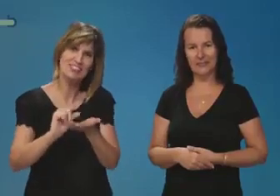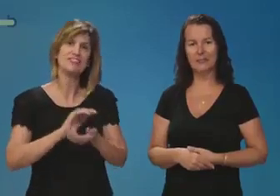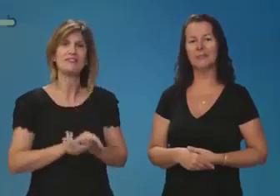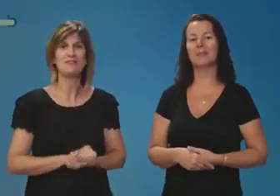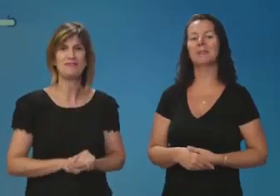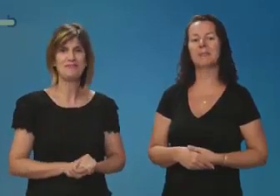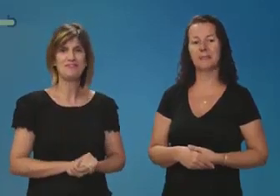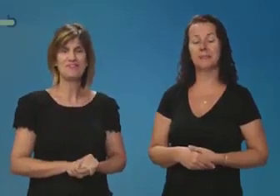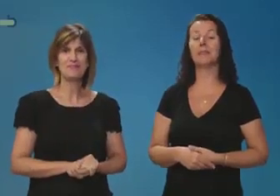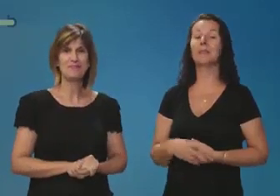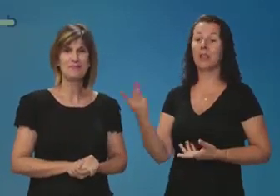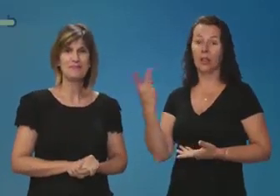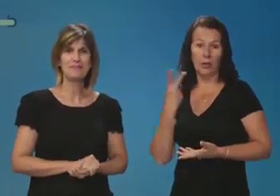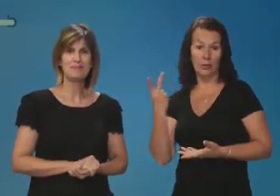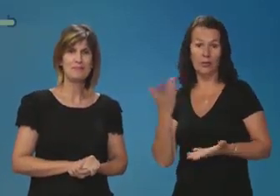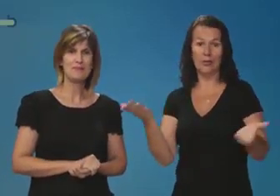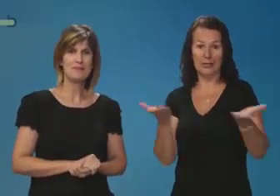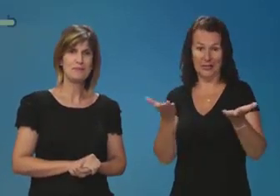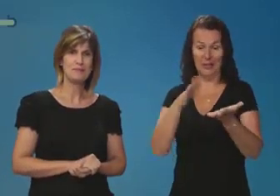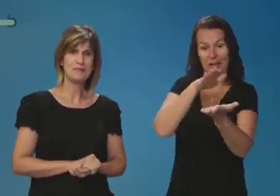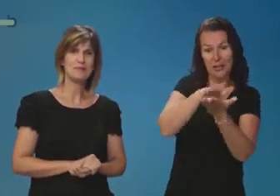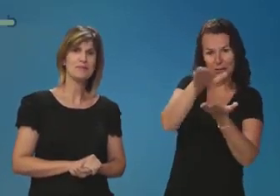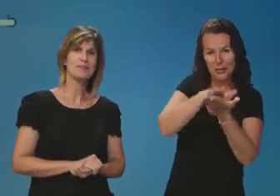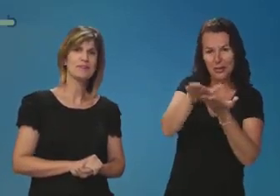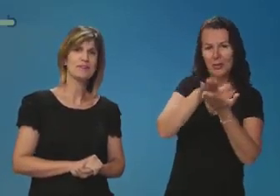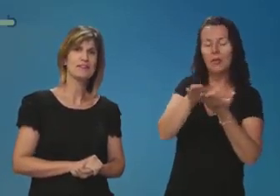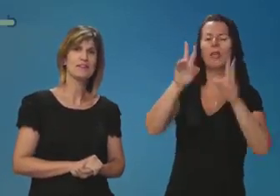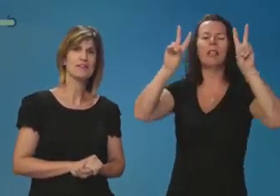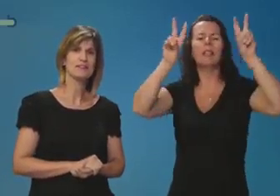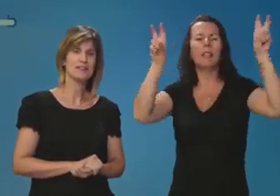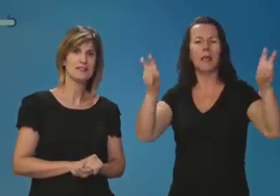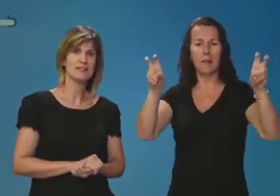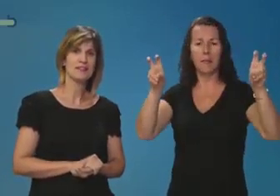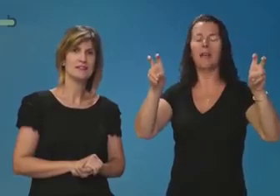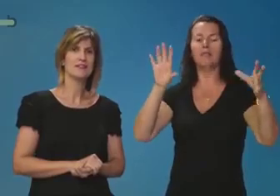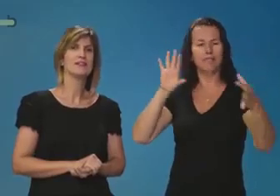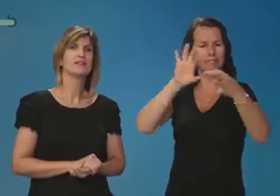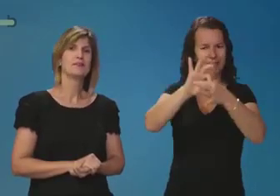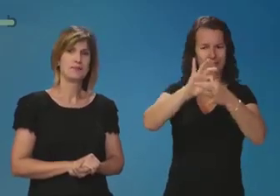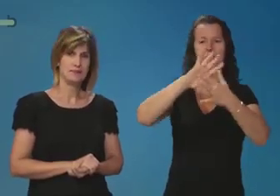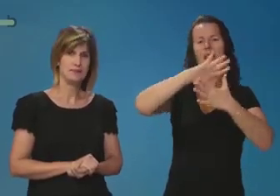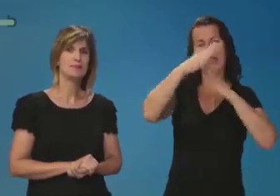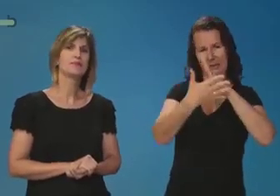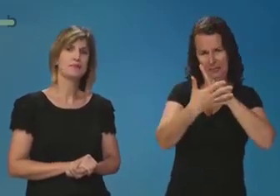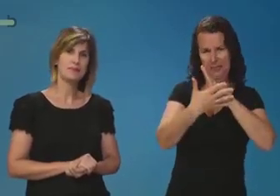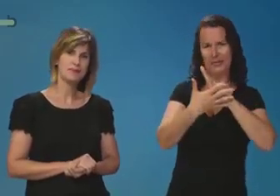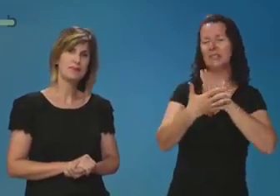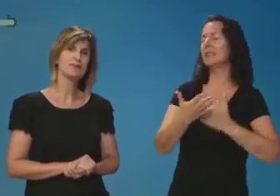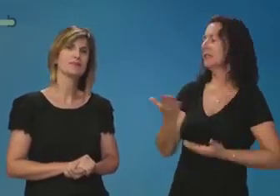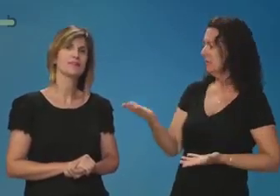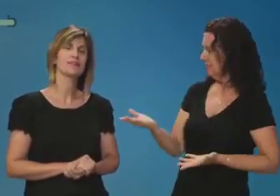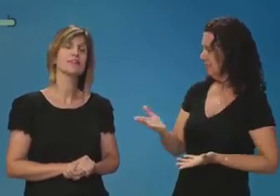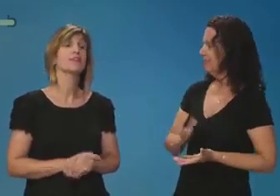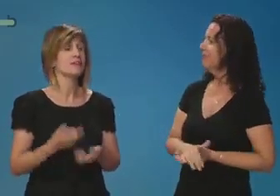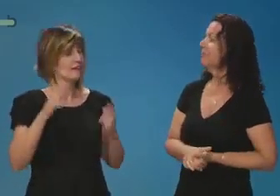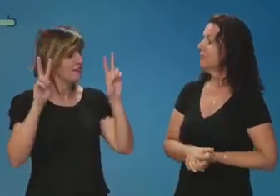artigo. O presente artigo tem como temática central a Libras. E o